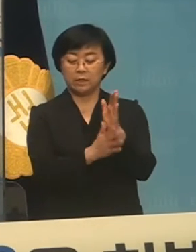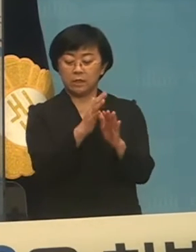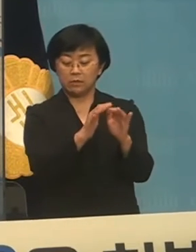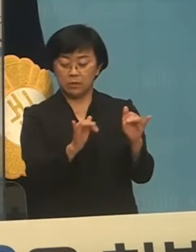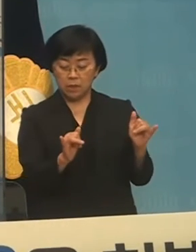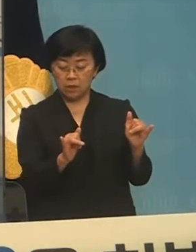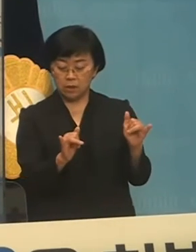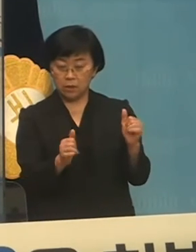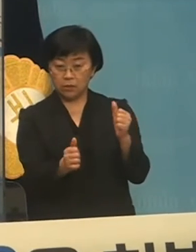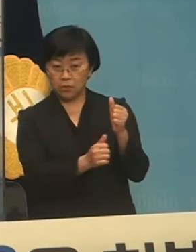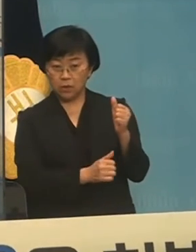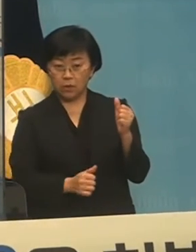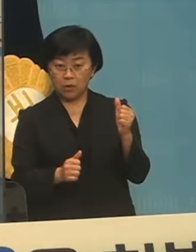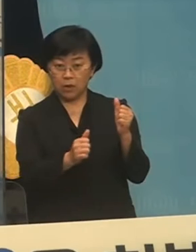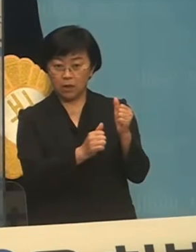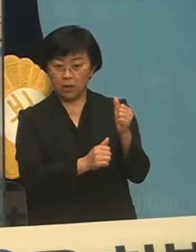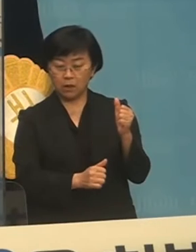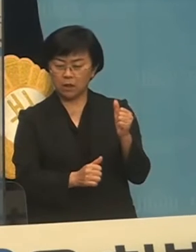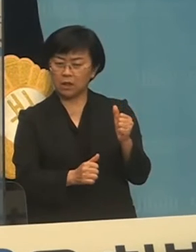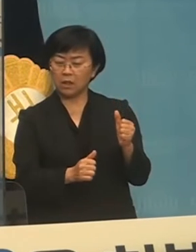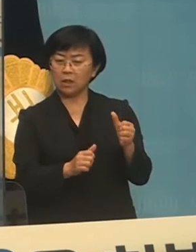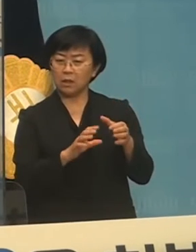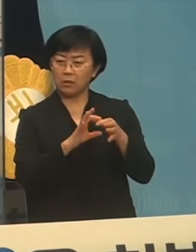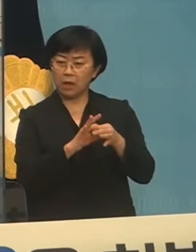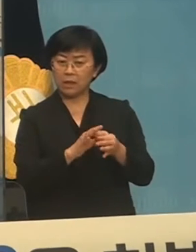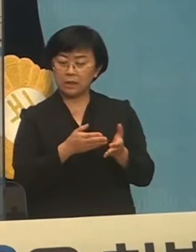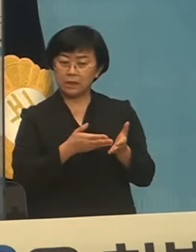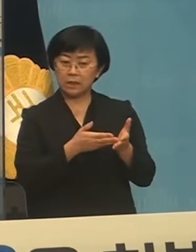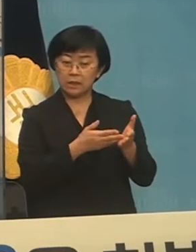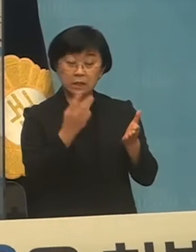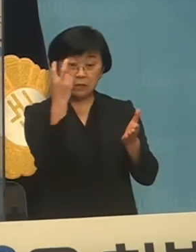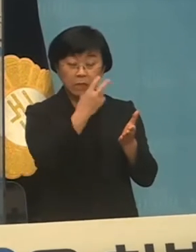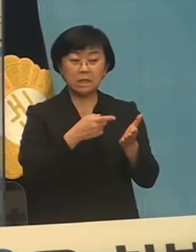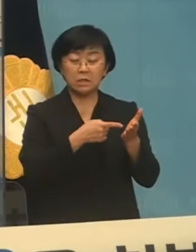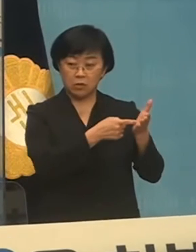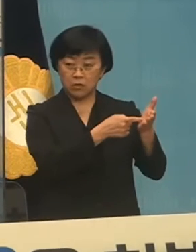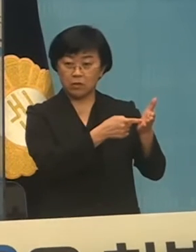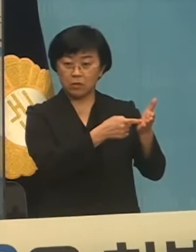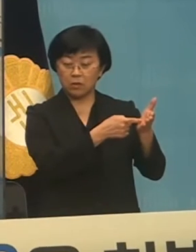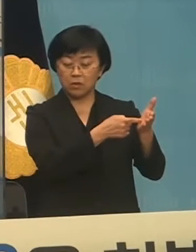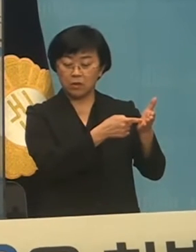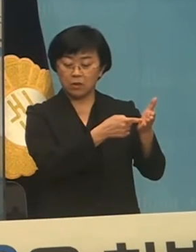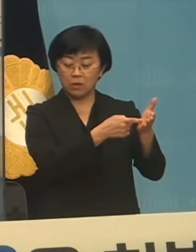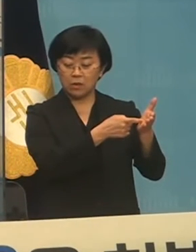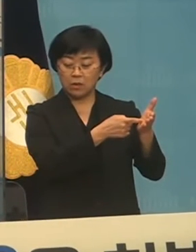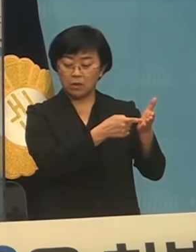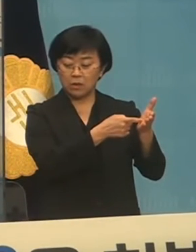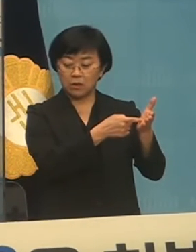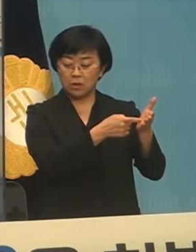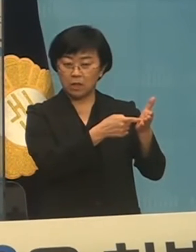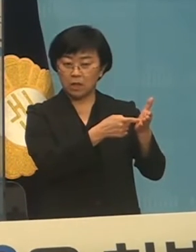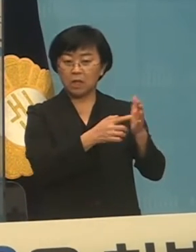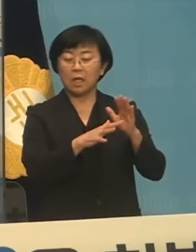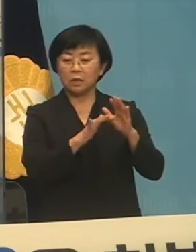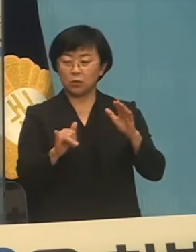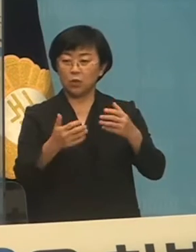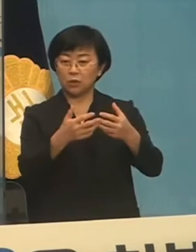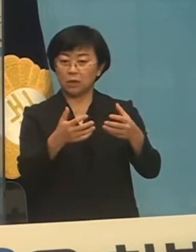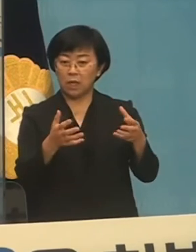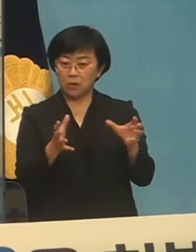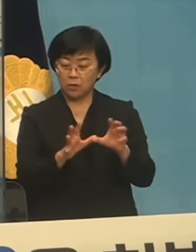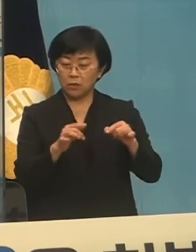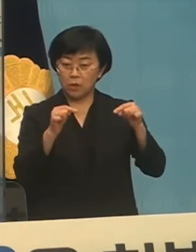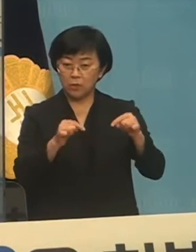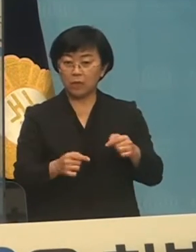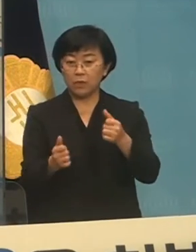대법상심의위원회에 직권재심의 신청 관련해서 이야기를 나눠보겠습니다. 먼저 봉사일을 가하고 가족협의회